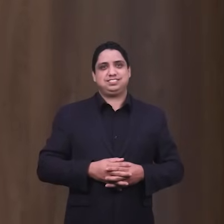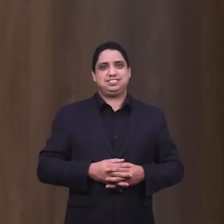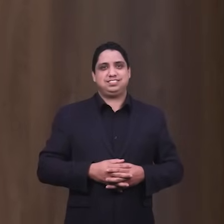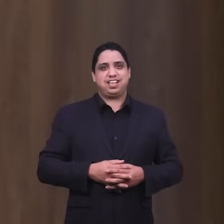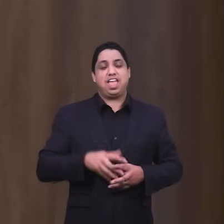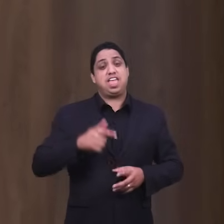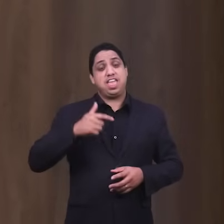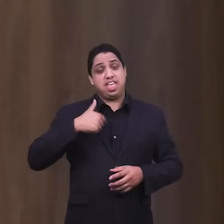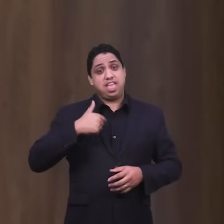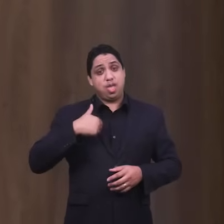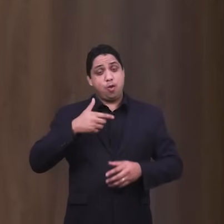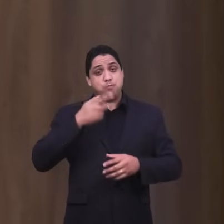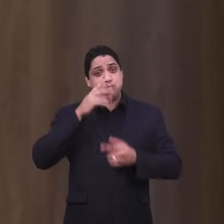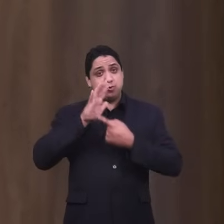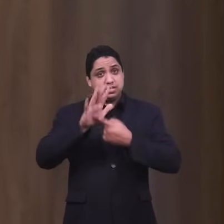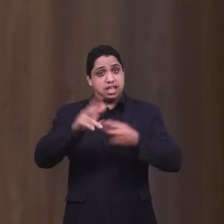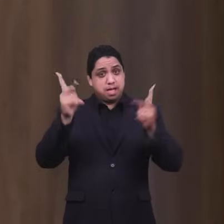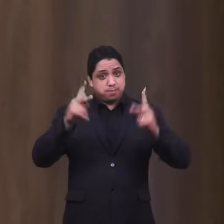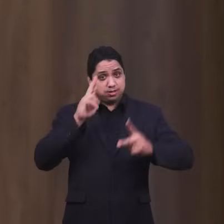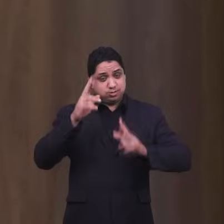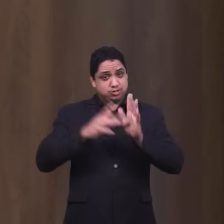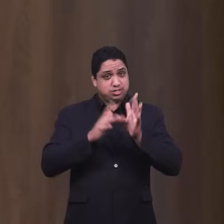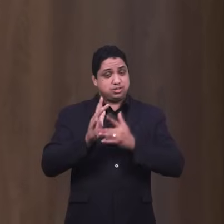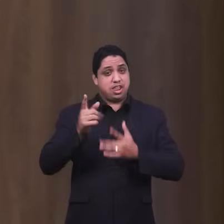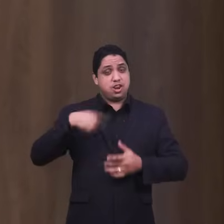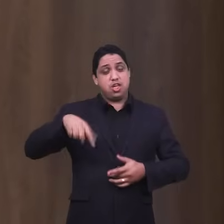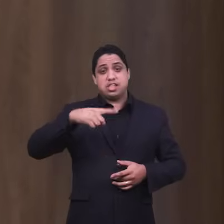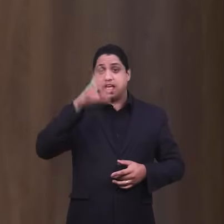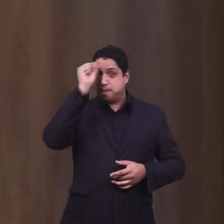paz do Senhor Jesus. E nós já vamos aprender a